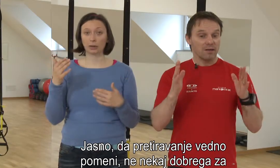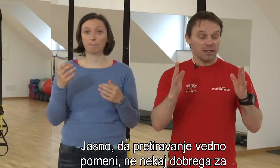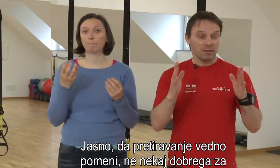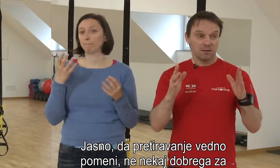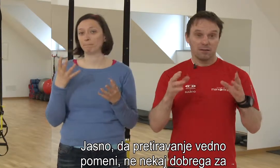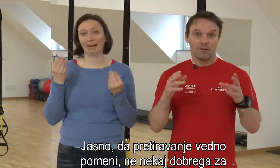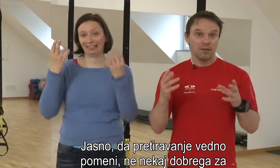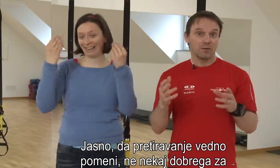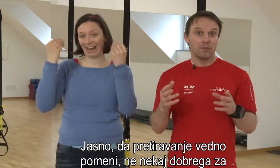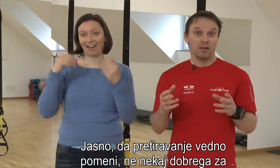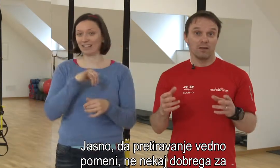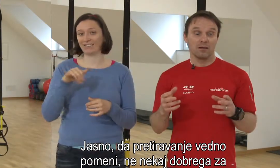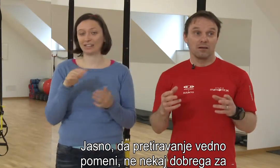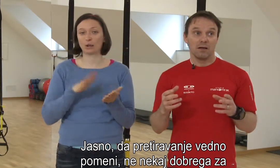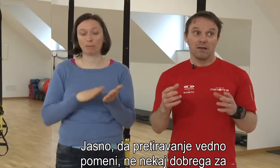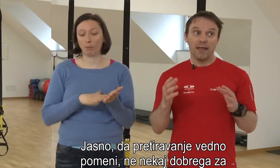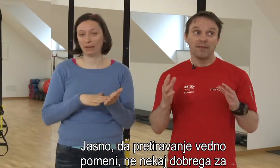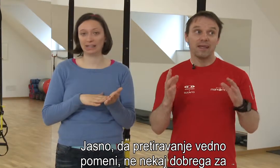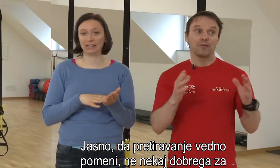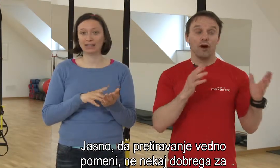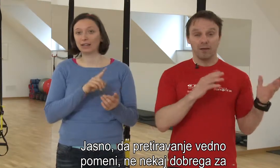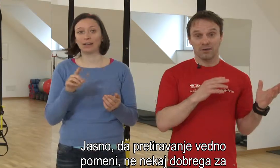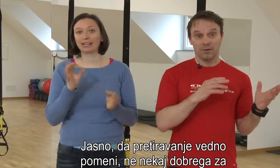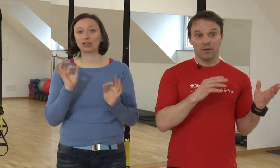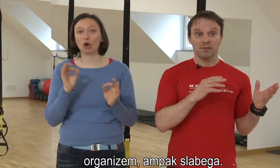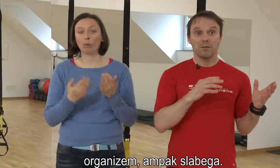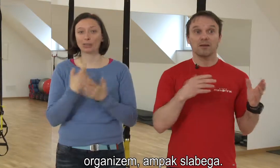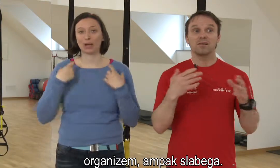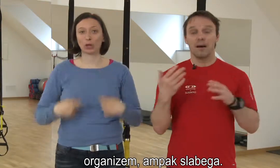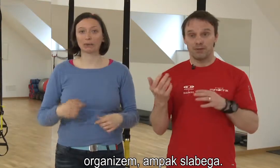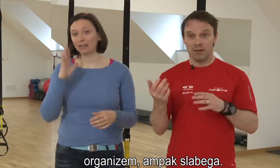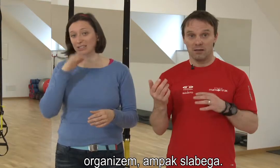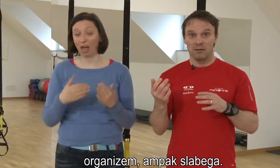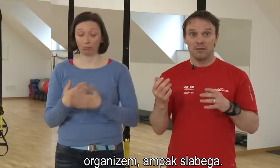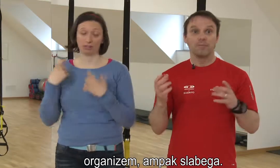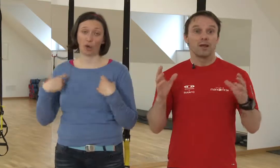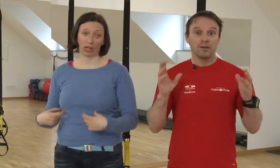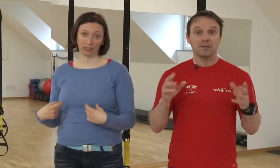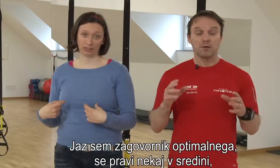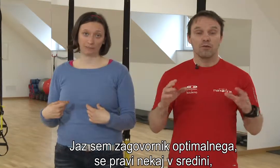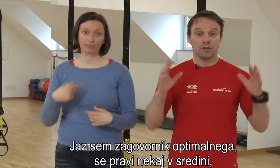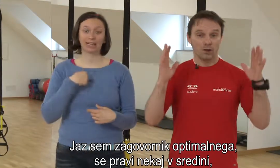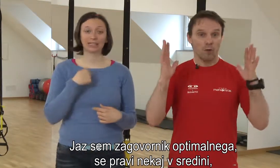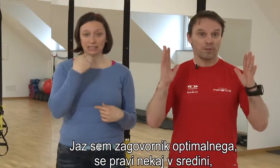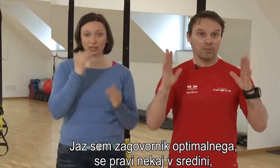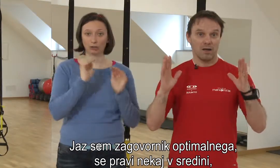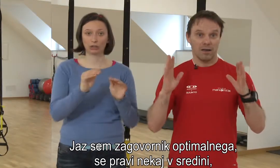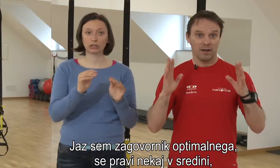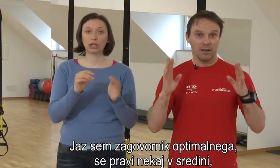pretiravanje vedno pomeni ne nekaj dobrega za organizem, ampak slabšega. Jaz sem zagovornik optimalnega, ne.